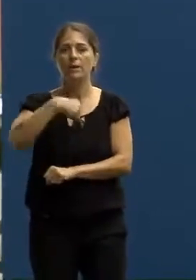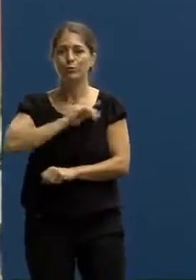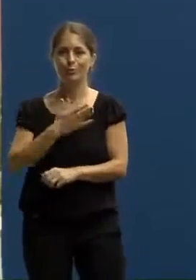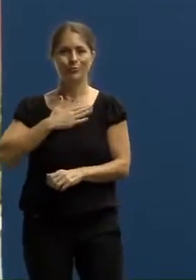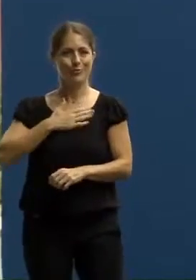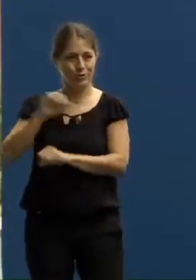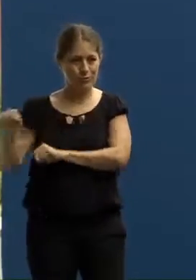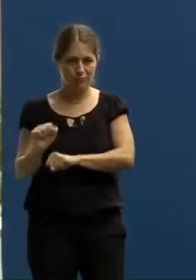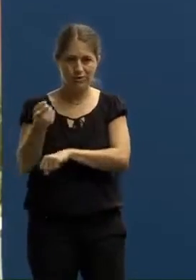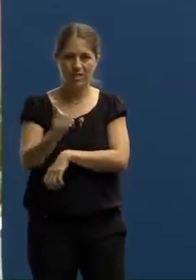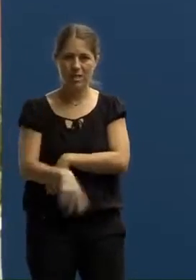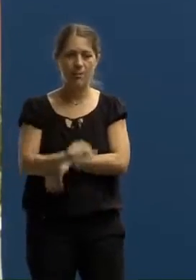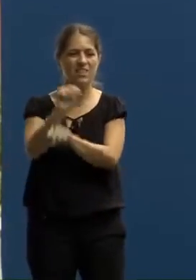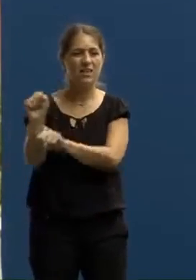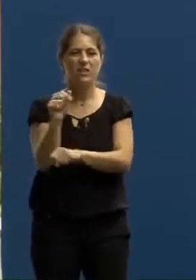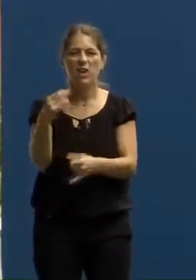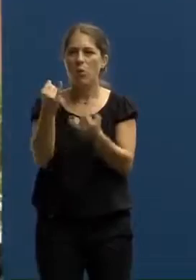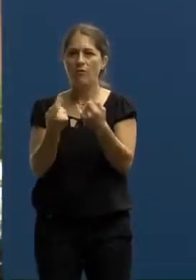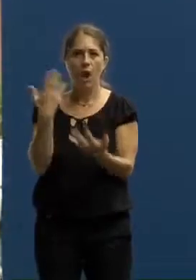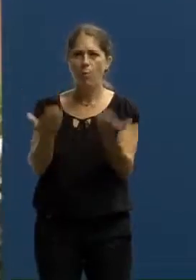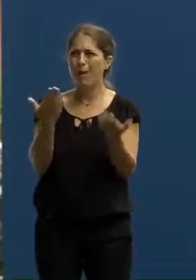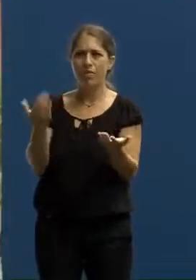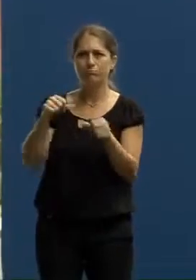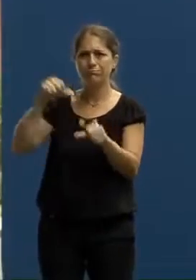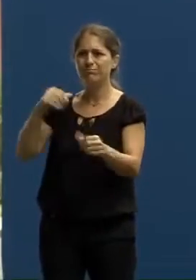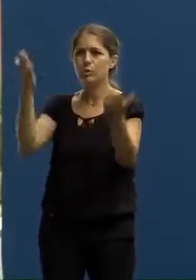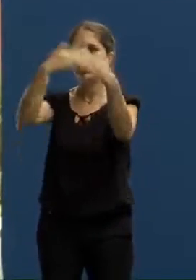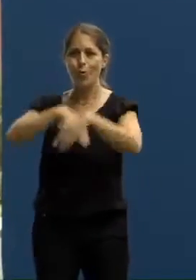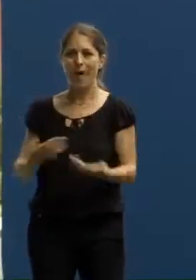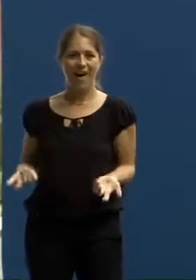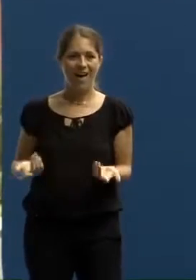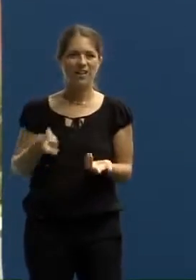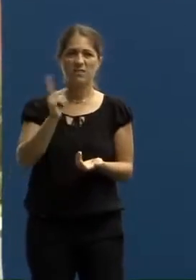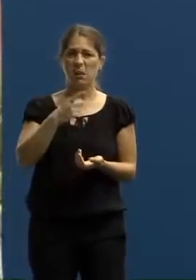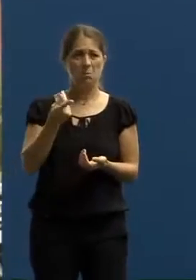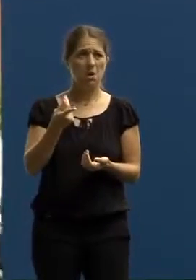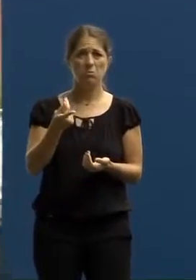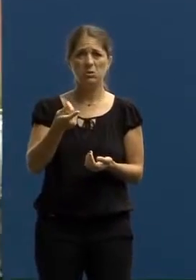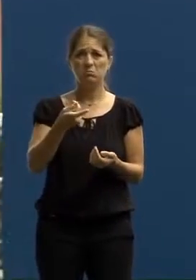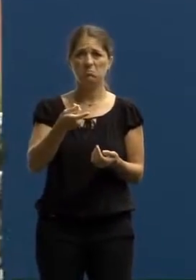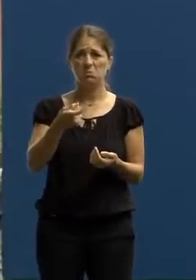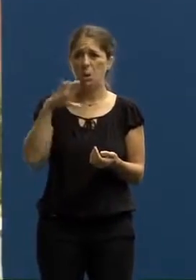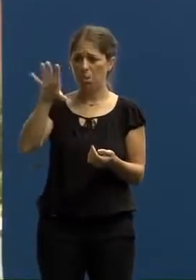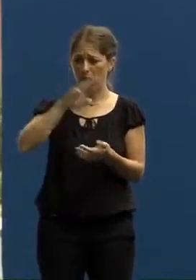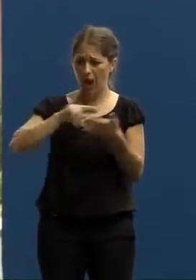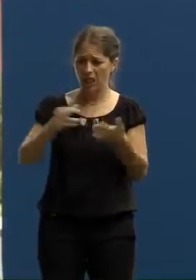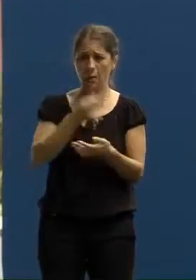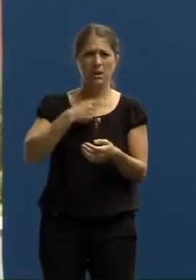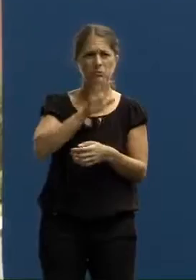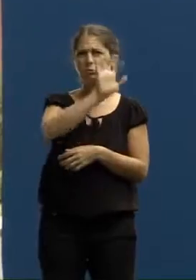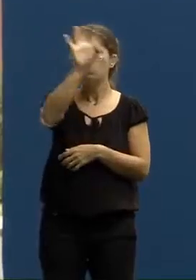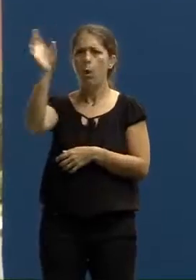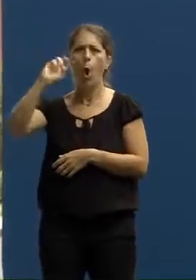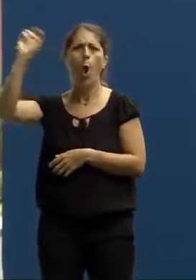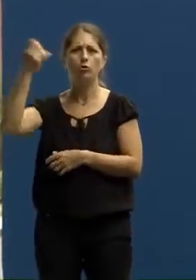todos. Unha defensa sin parangón no noso país, sin parangón seguramente en moitos outros lados,